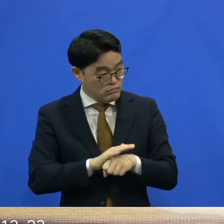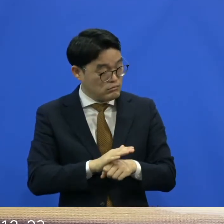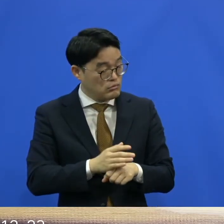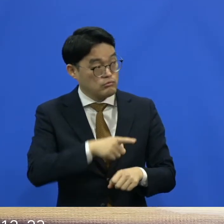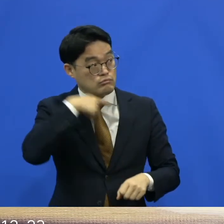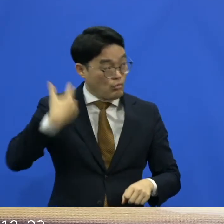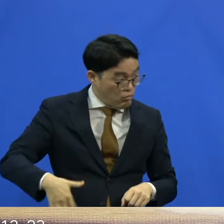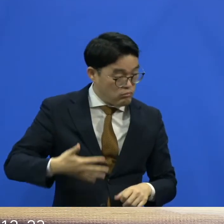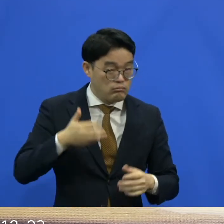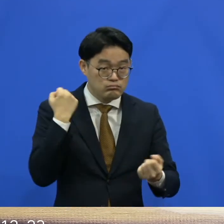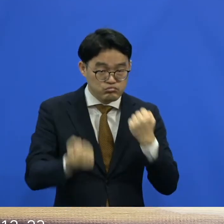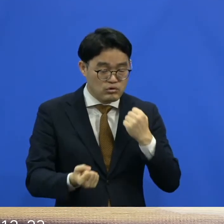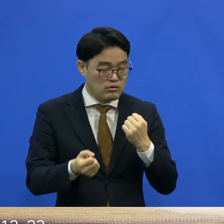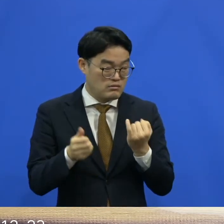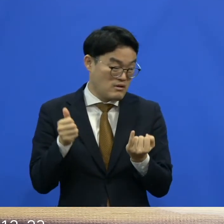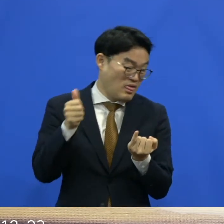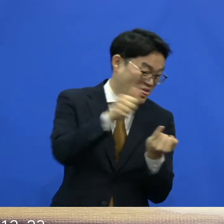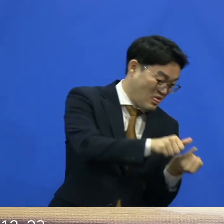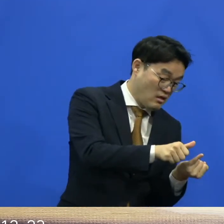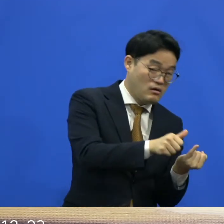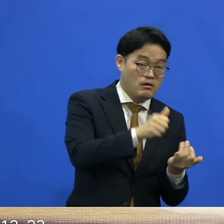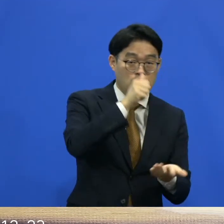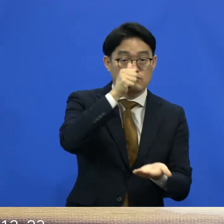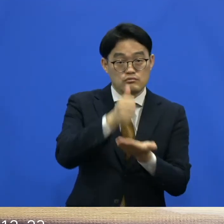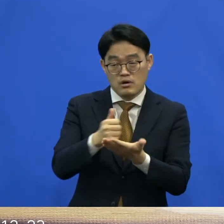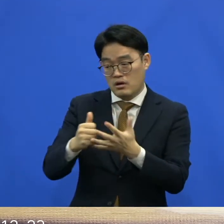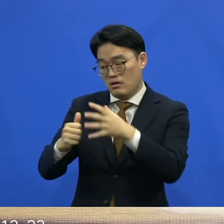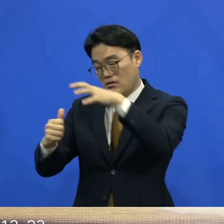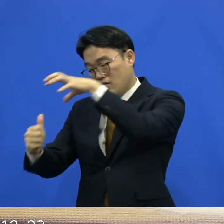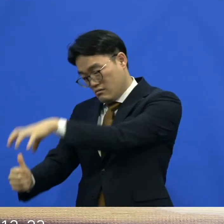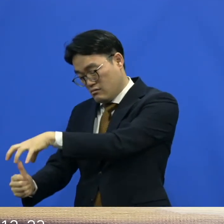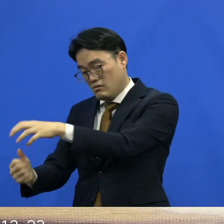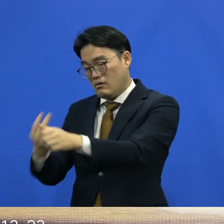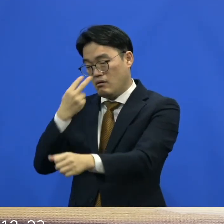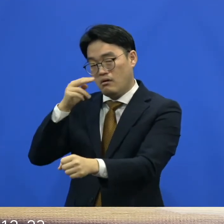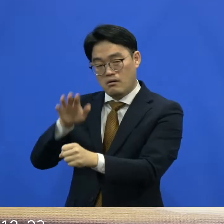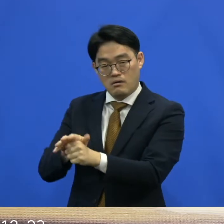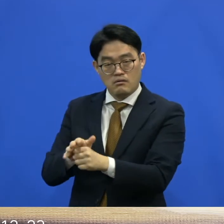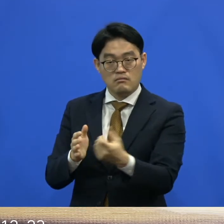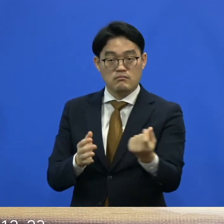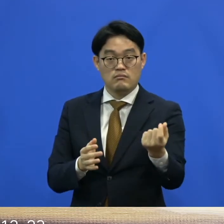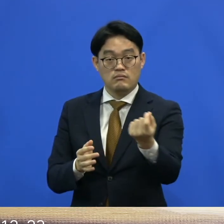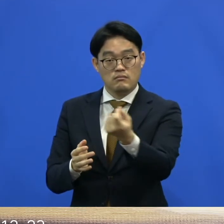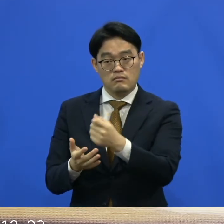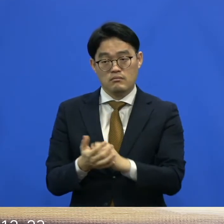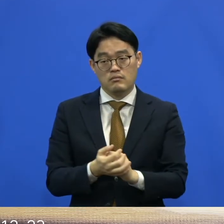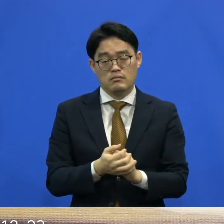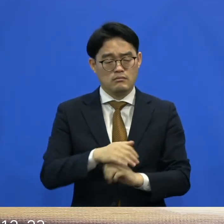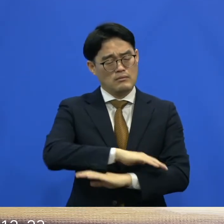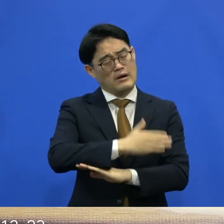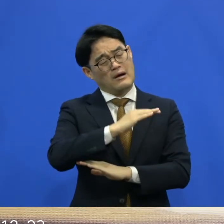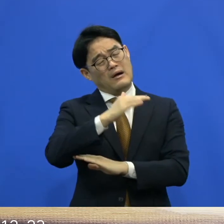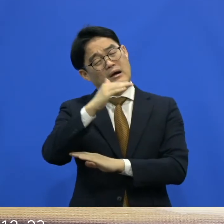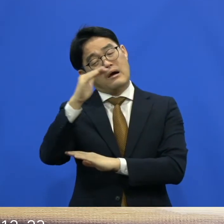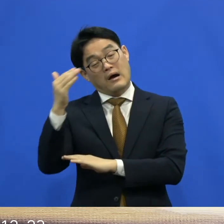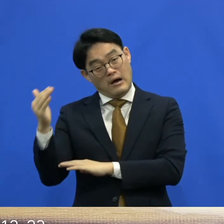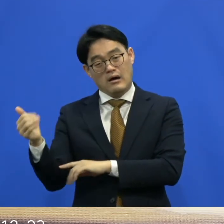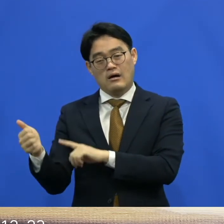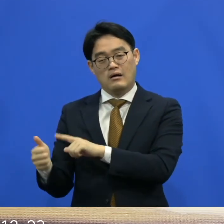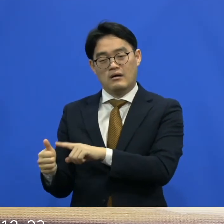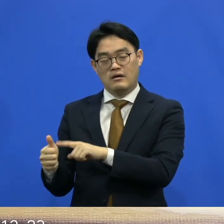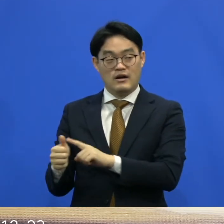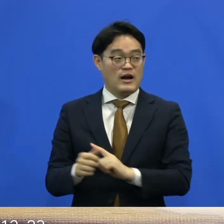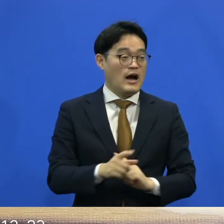들어갑니다. 이 정도면 갈 때까지 간 겁니다. 하나의 고난이 끝나면